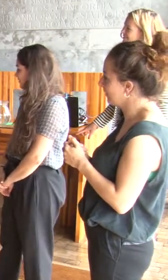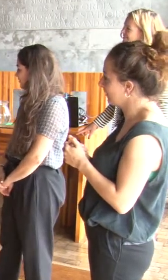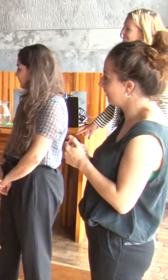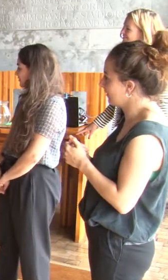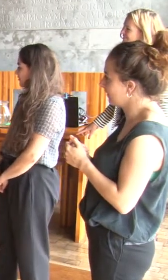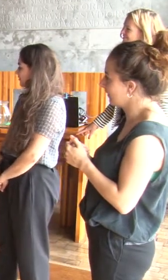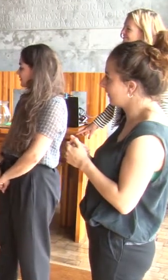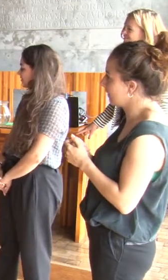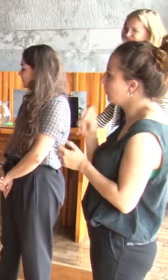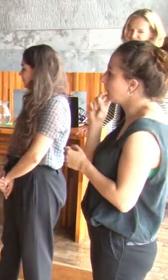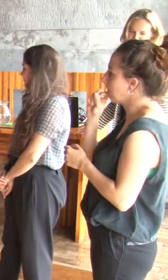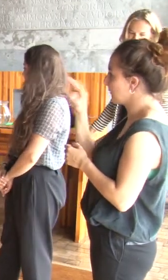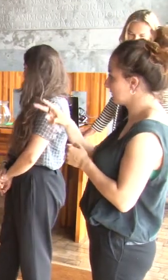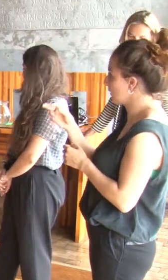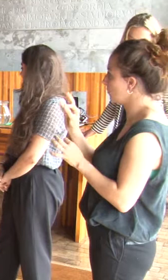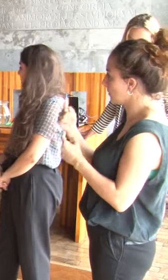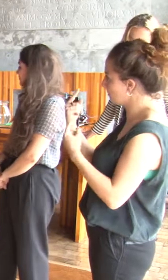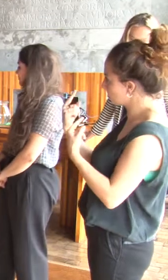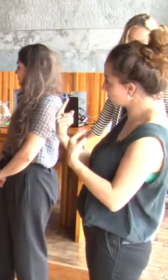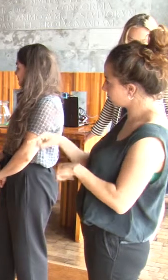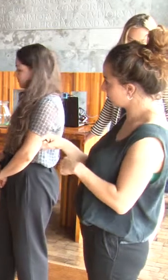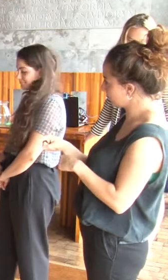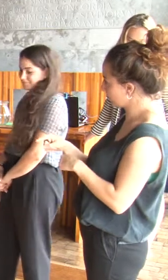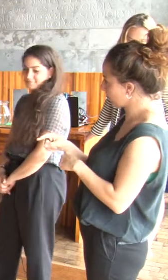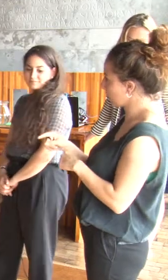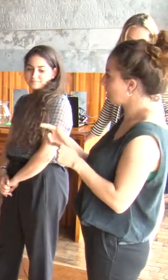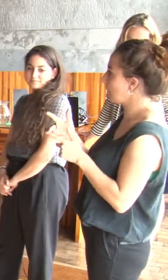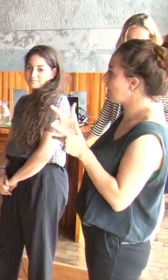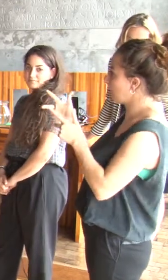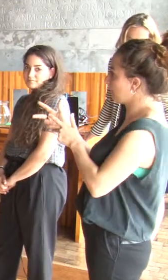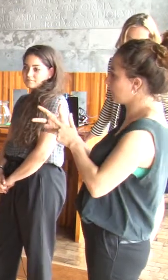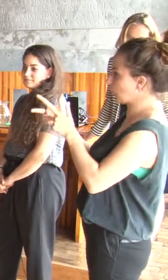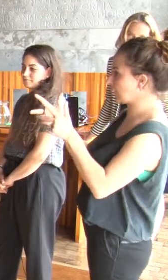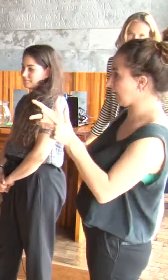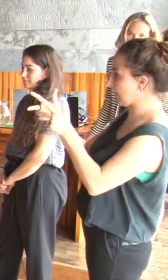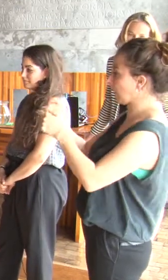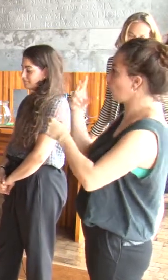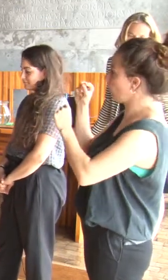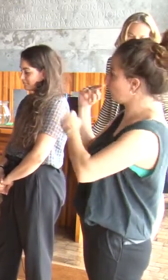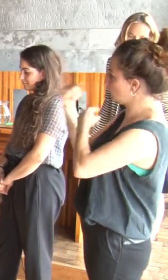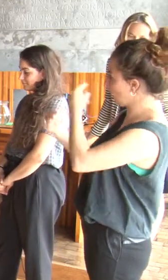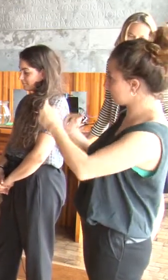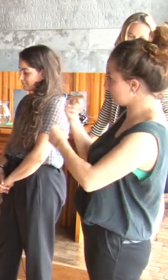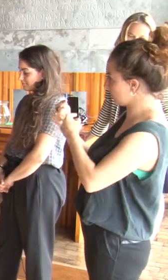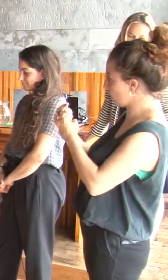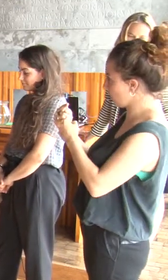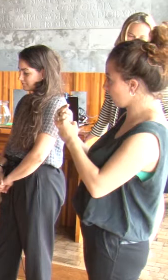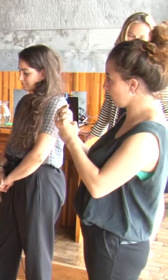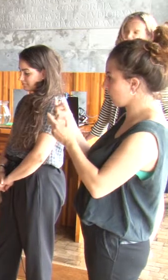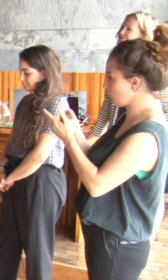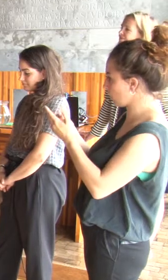infatti è proprio questo il messaggio, cioè portare il Blind Week anche alle nuove generazioni. L'abbiamo